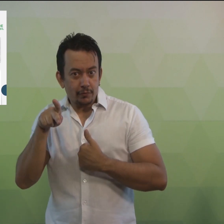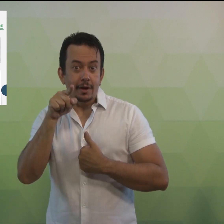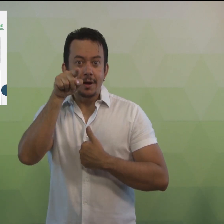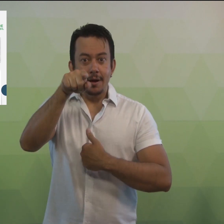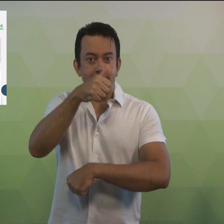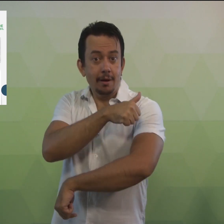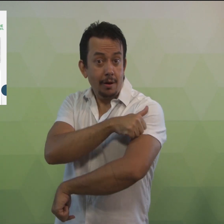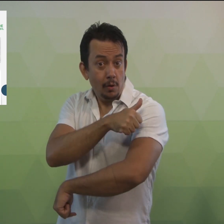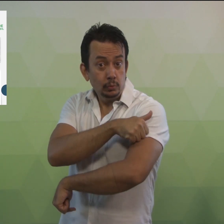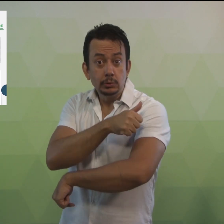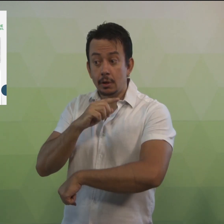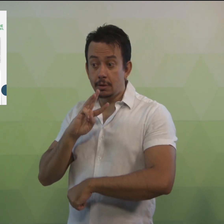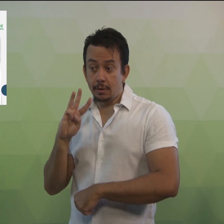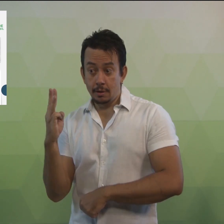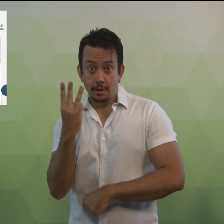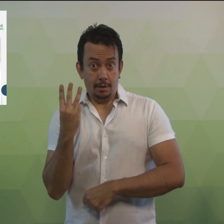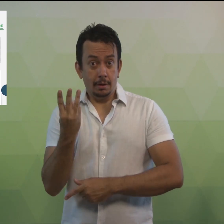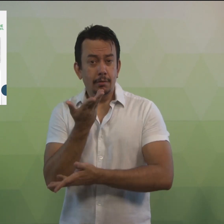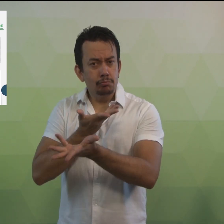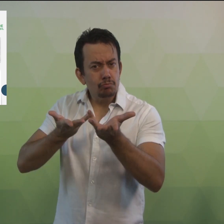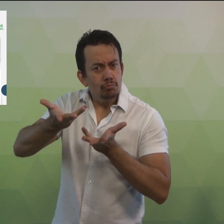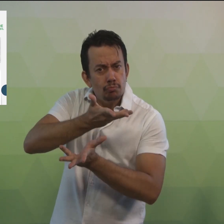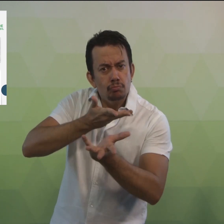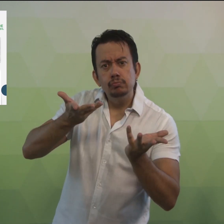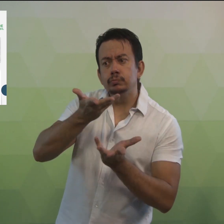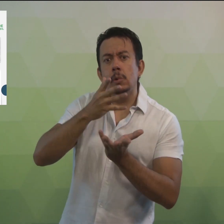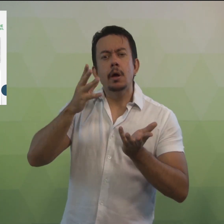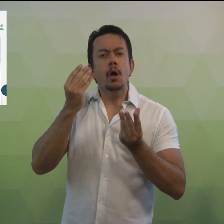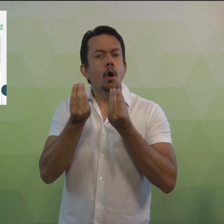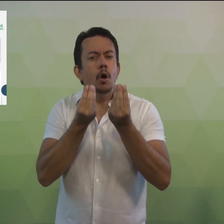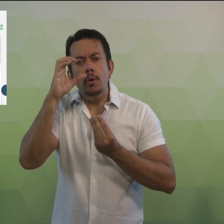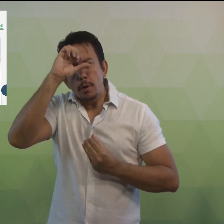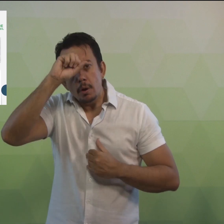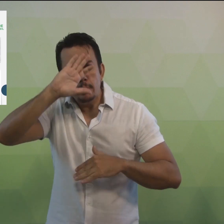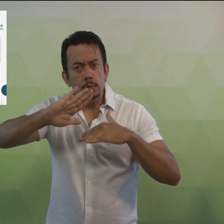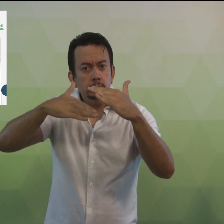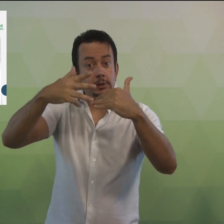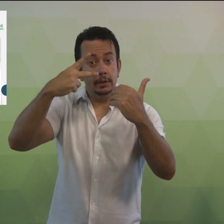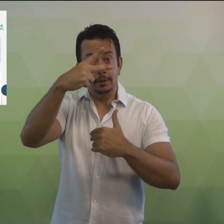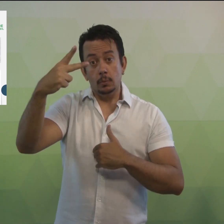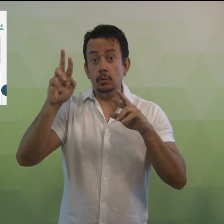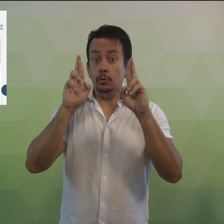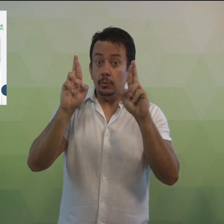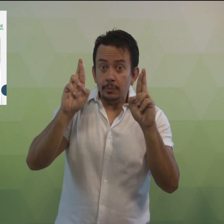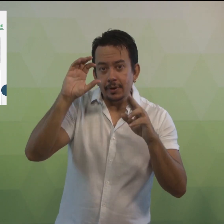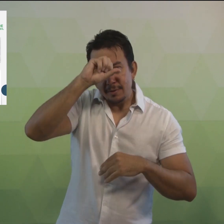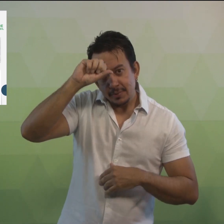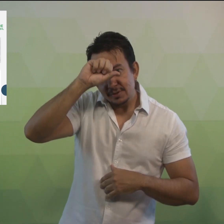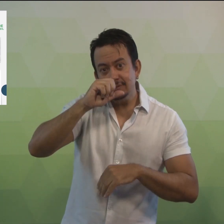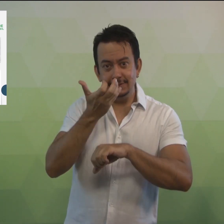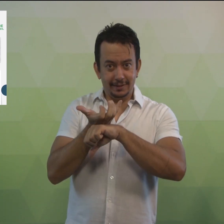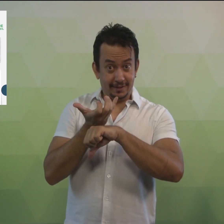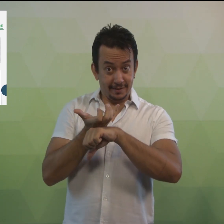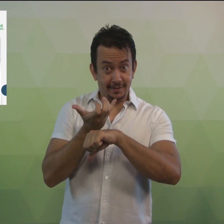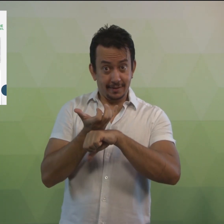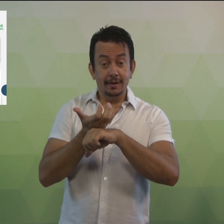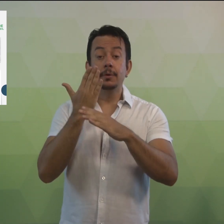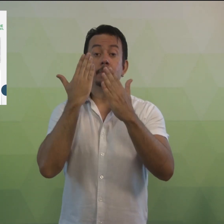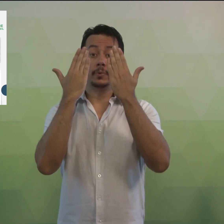bate-papo, tanto comigo quanto com os professores e tutores. Nós iremos conversar e desenvolver esse conteúdo junto e